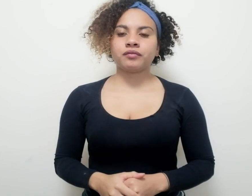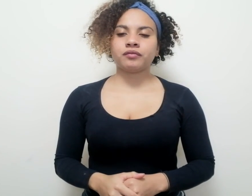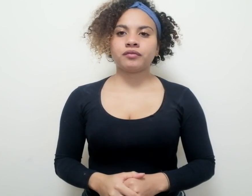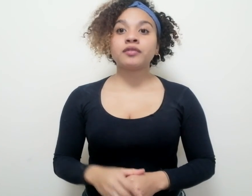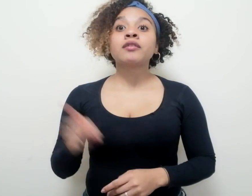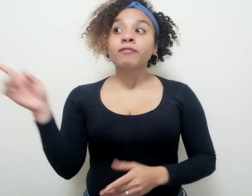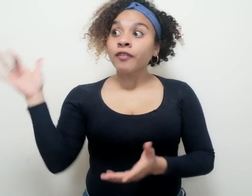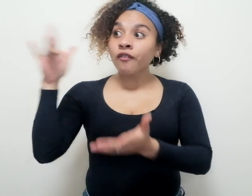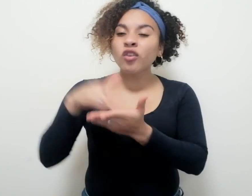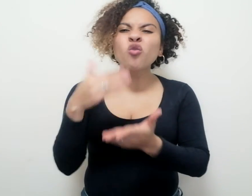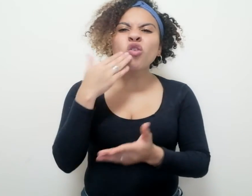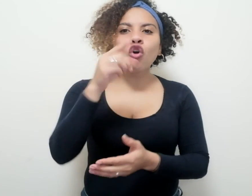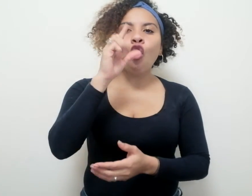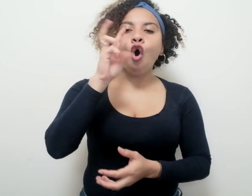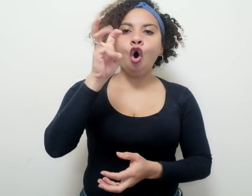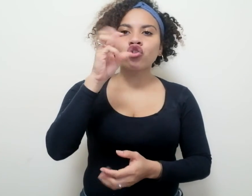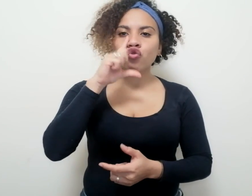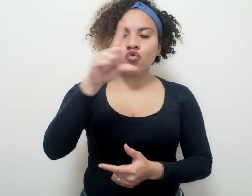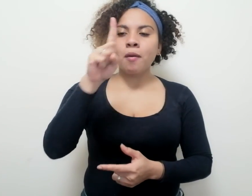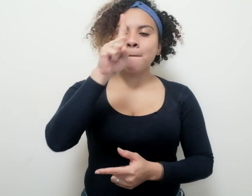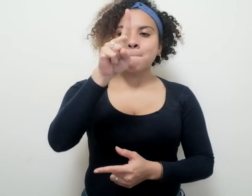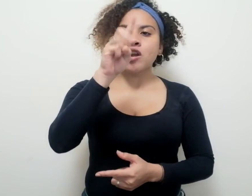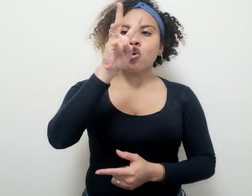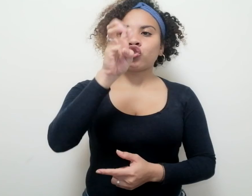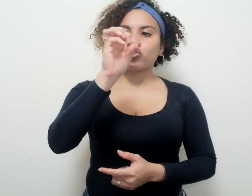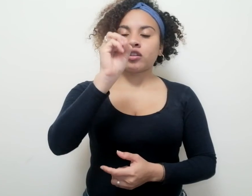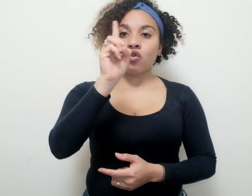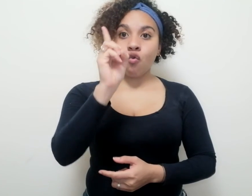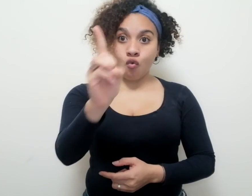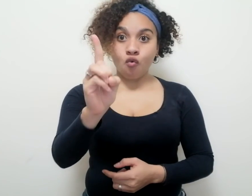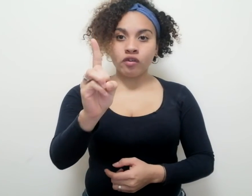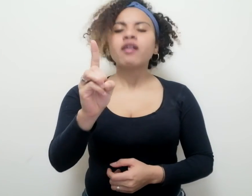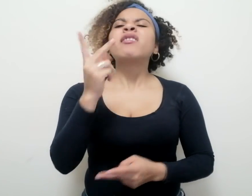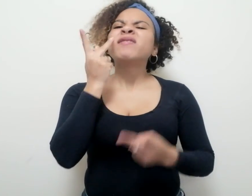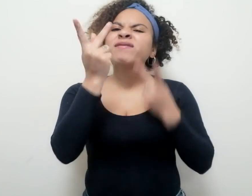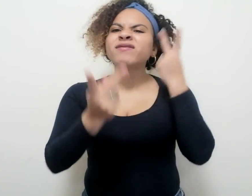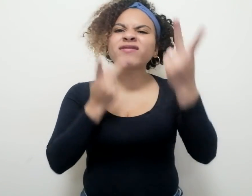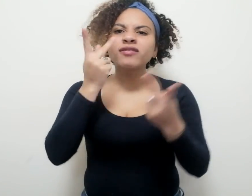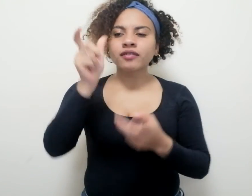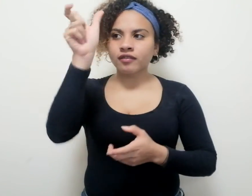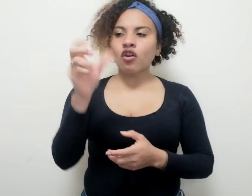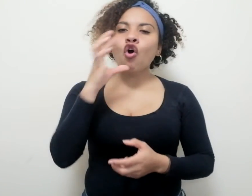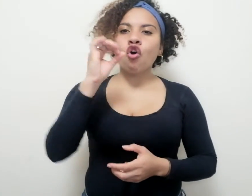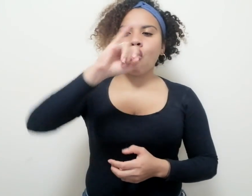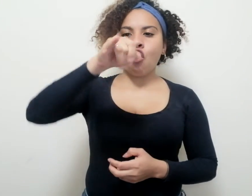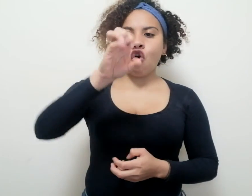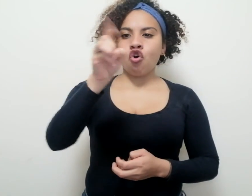que vino el 8 de julio de 1801 a visitar a José Celestino Mutis,